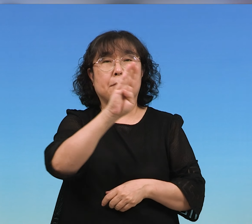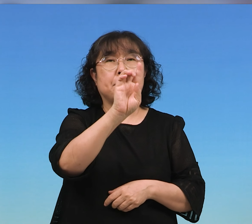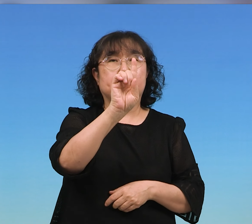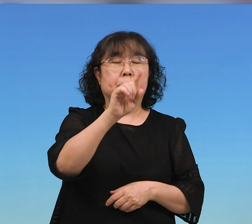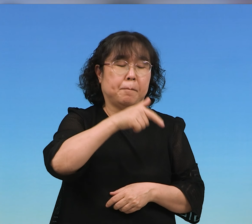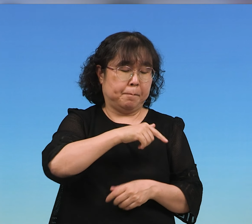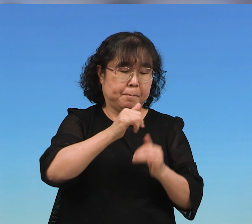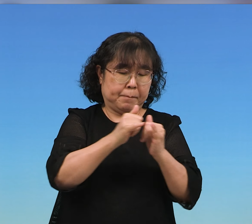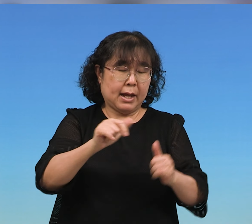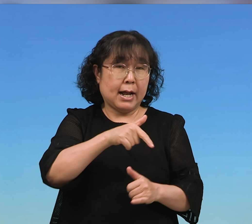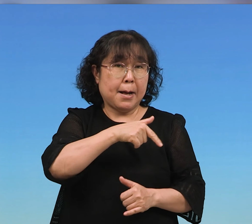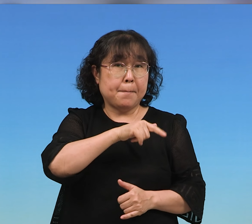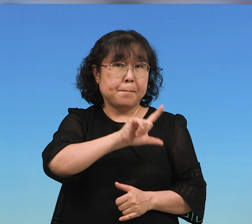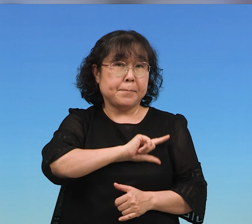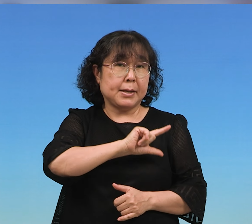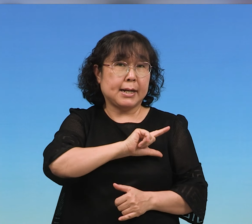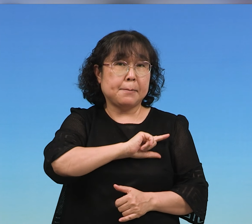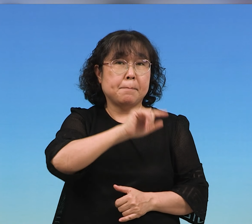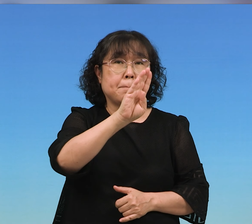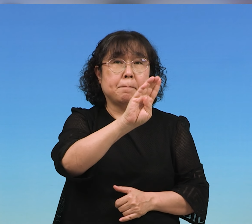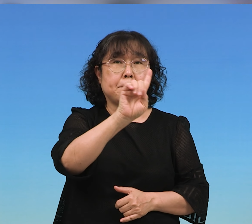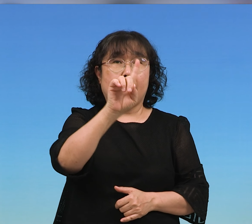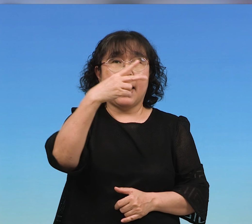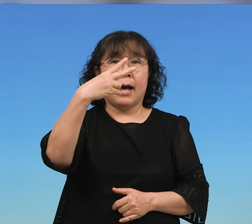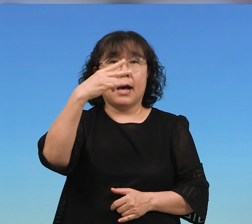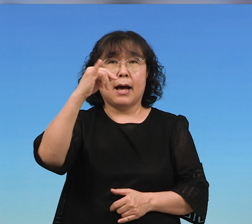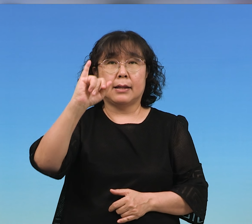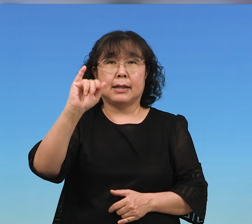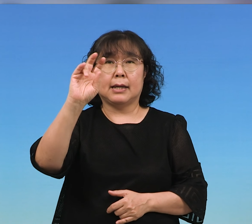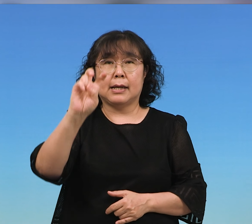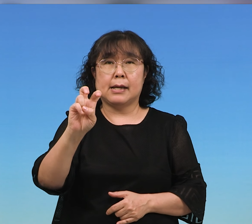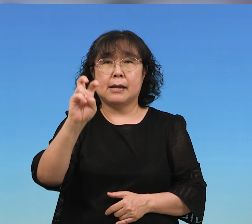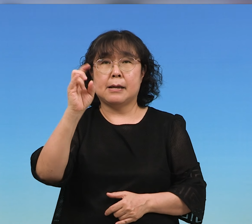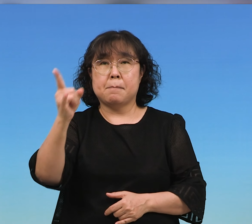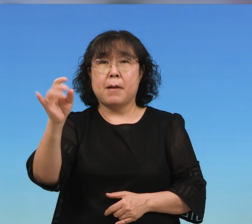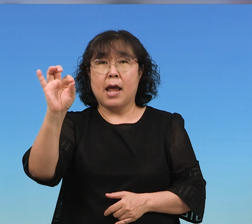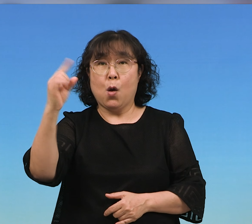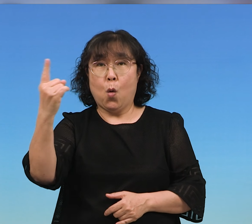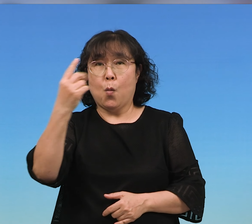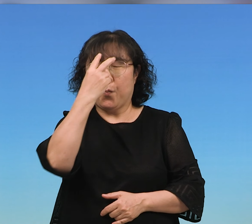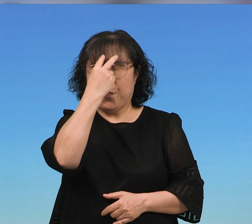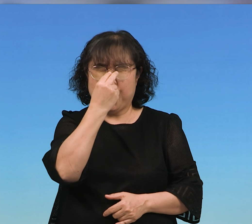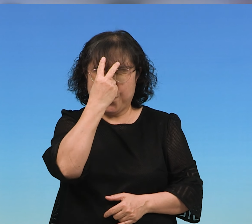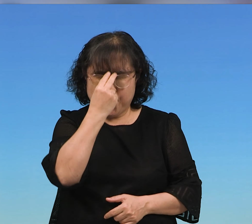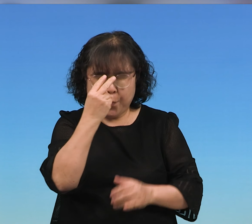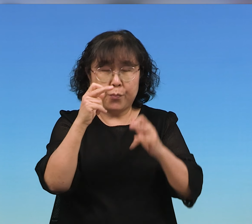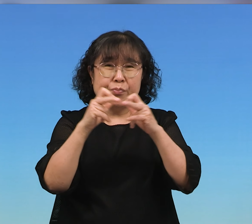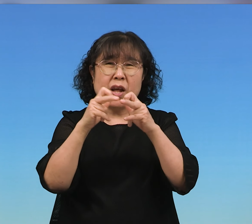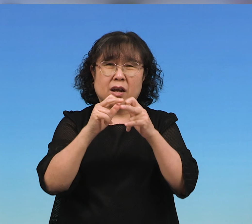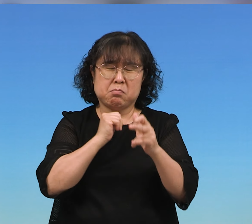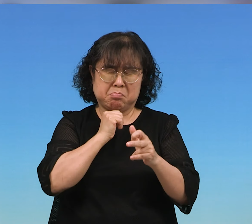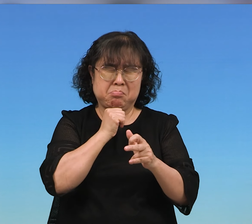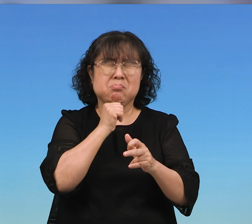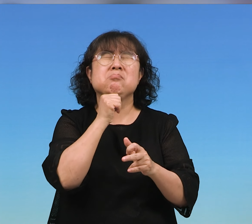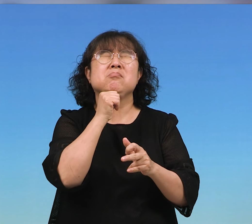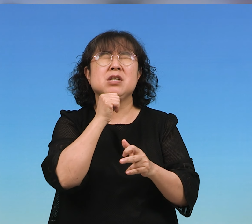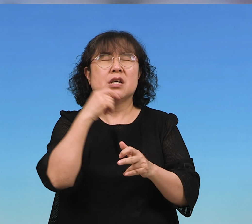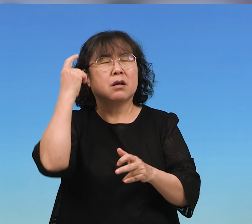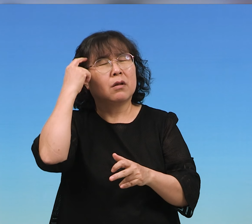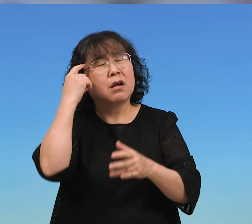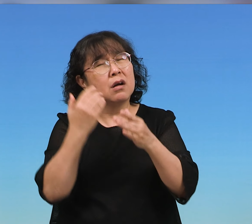계속 그 바디메오라는 그 시각장애인 거지 생각이 나는 거예요. 그렇게 주님 앞에